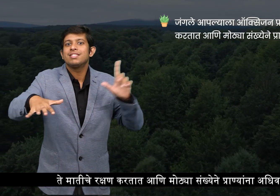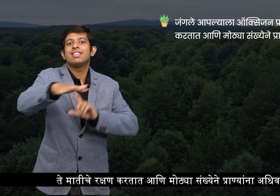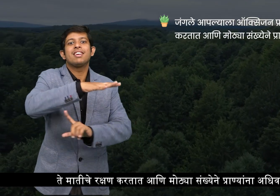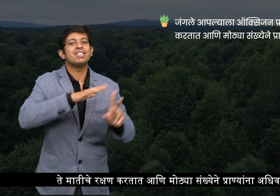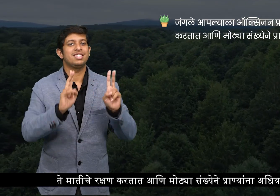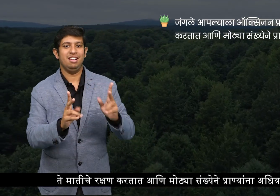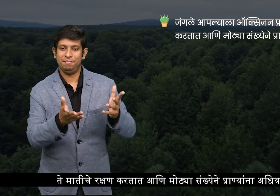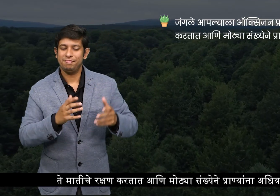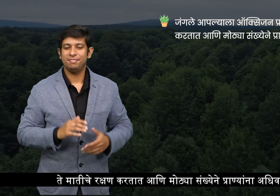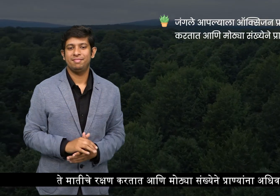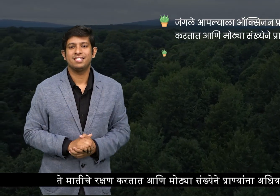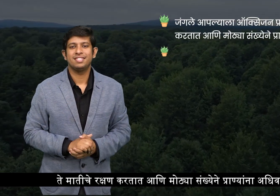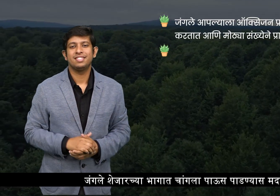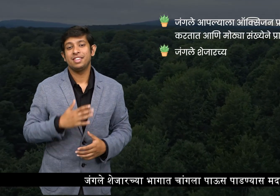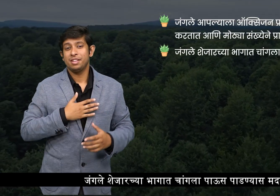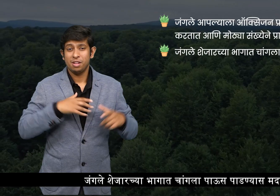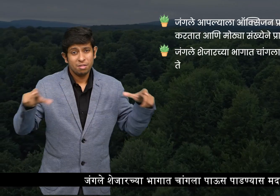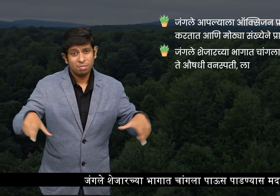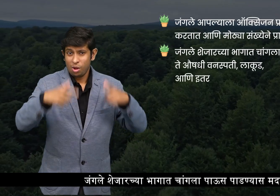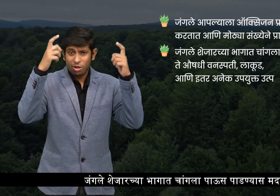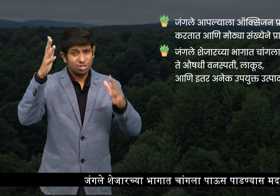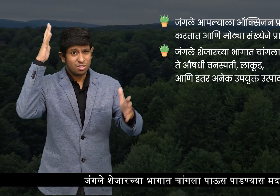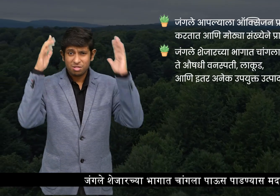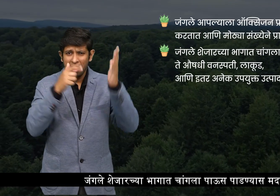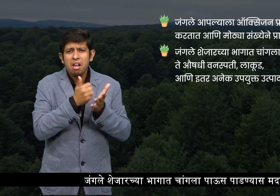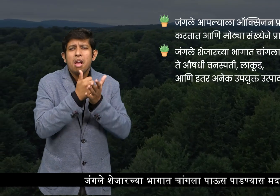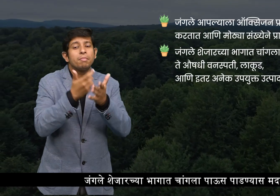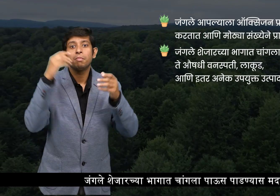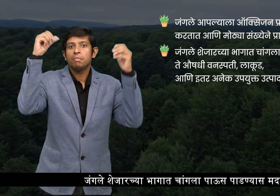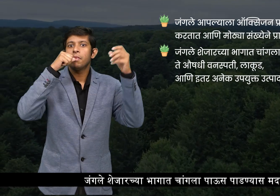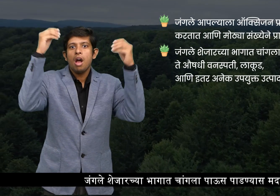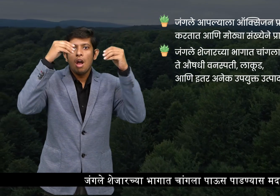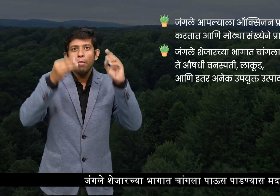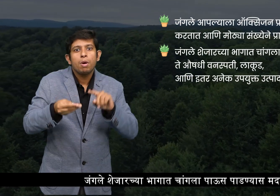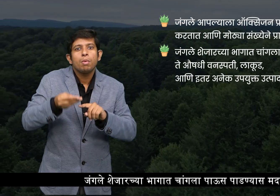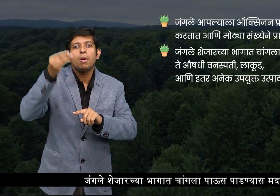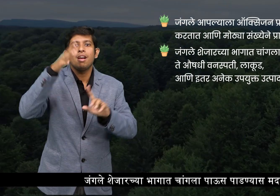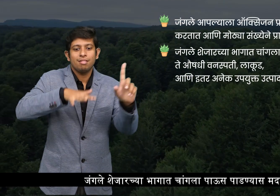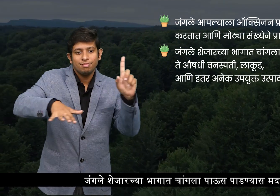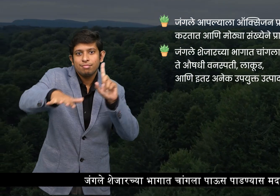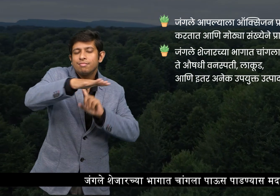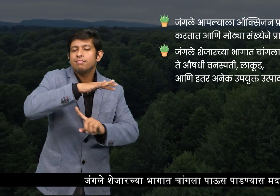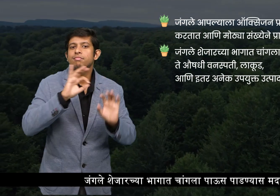करतात. दुसरा, जंगले शेजारच्या भागात चांगला पाऊस पडण्यास मदत करतात.